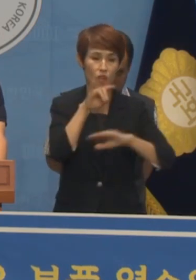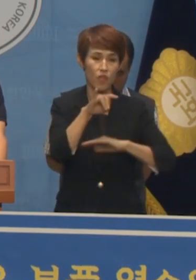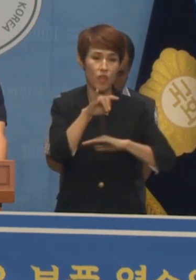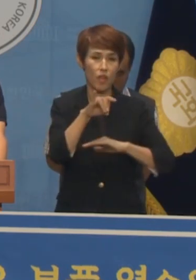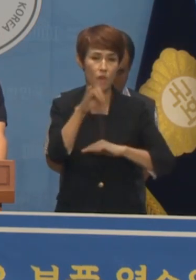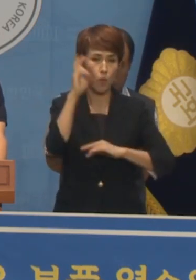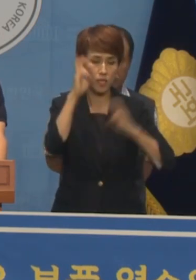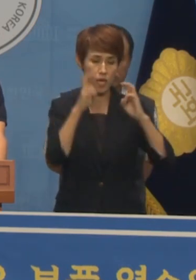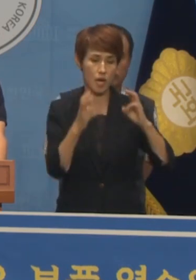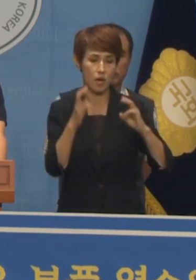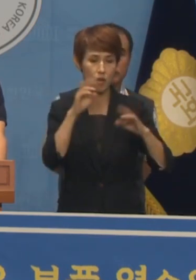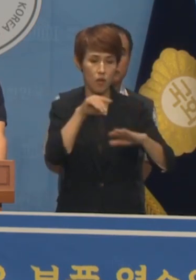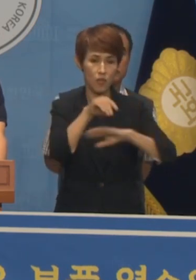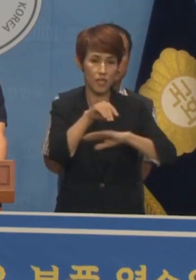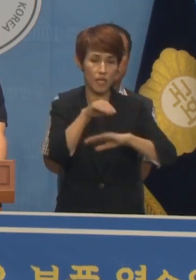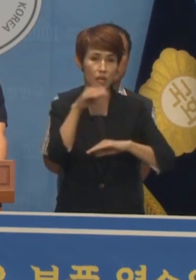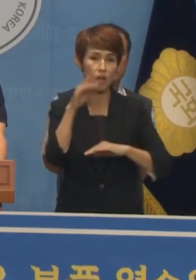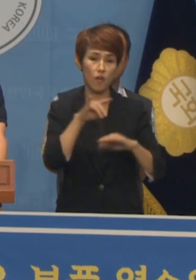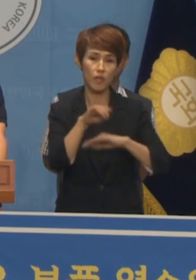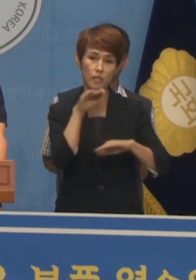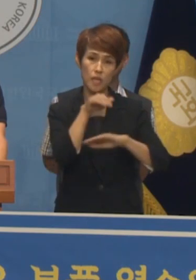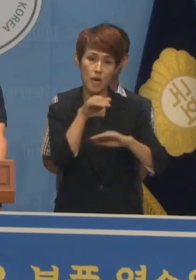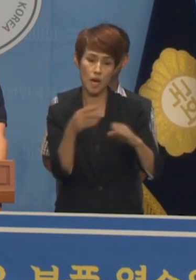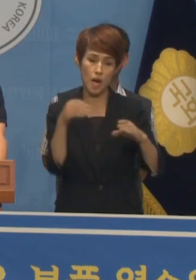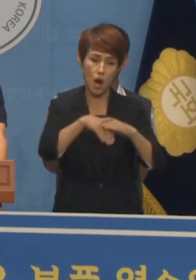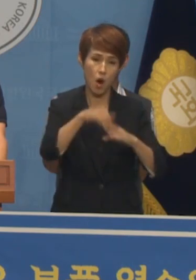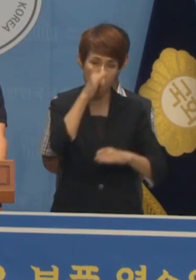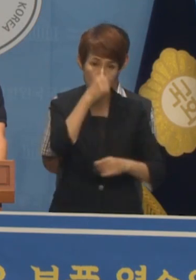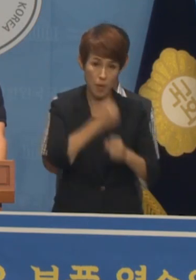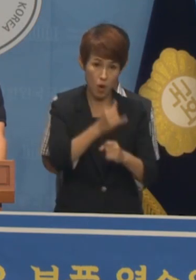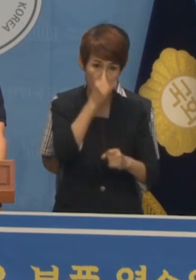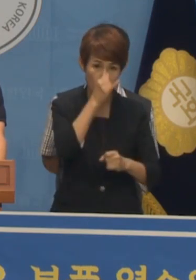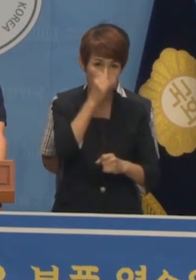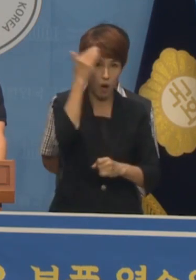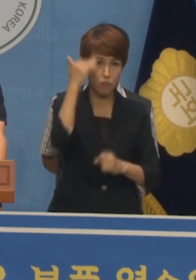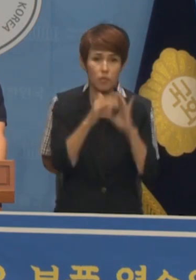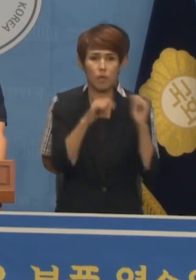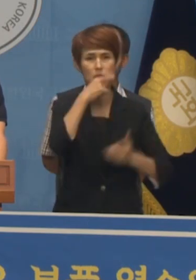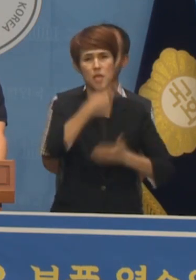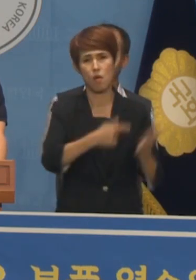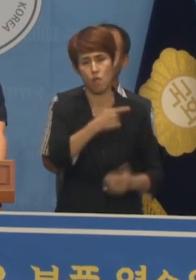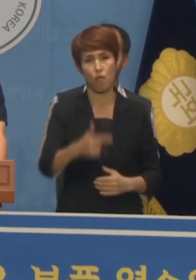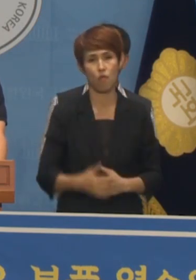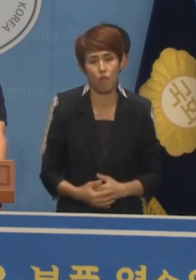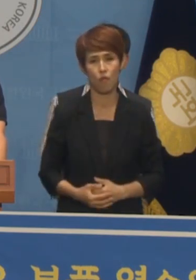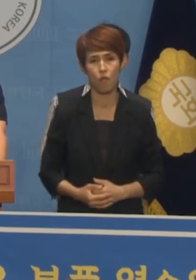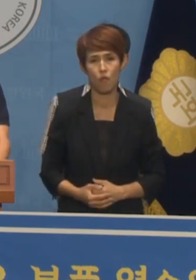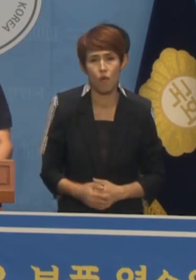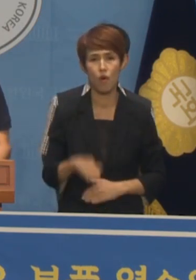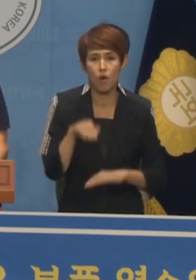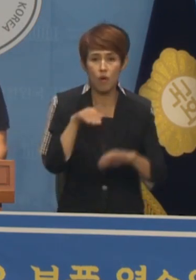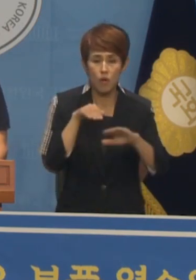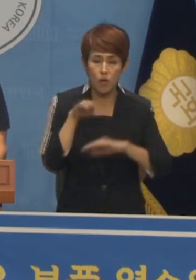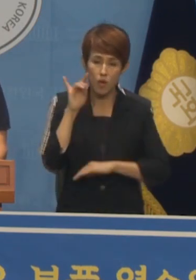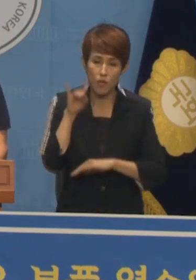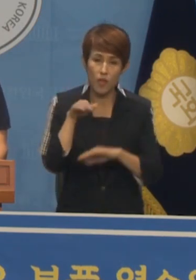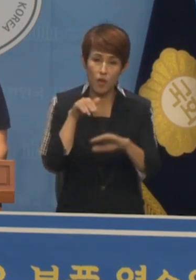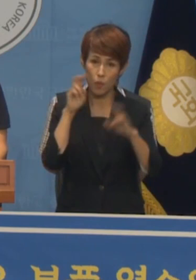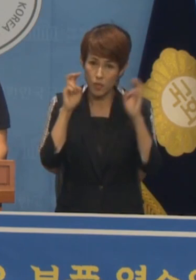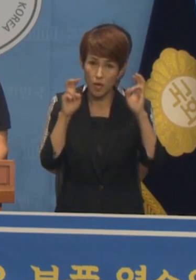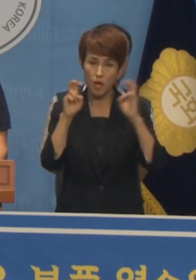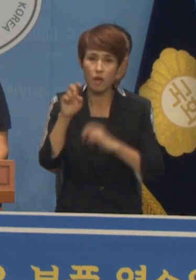장착된다면 대한민국 국민이 피해를 고스란히 받게 될 것이 자명합니다. 현대차는 말레베어 한국 공장